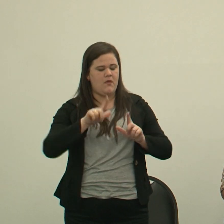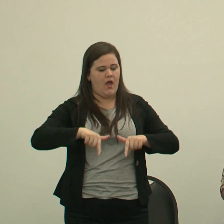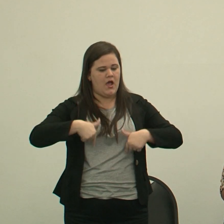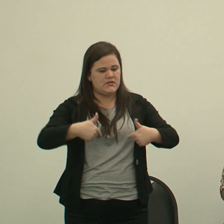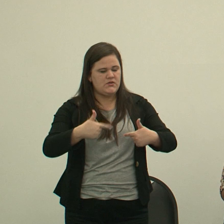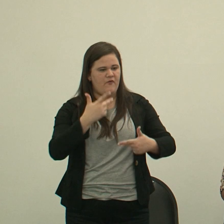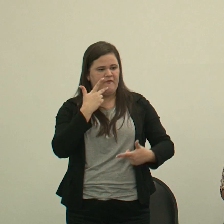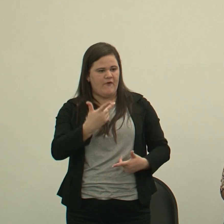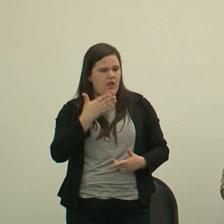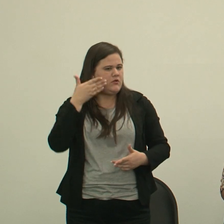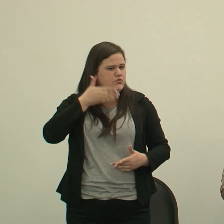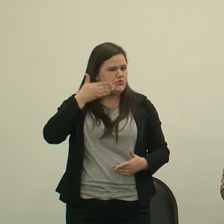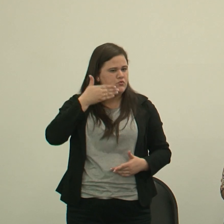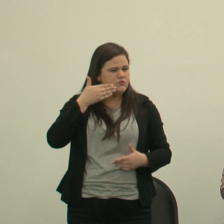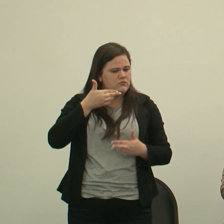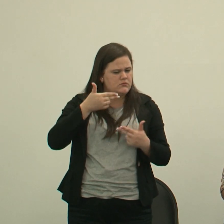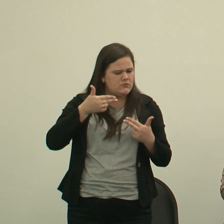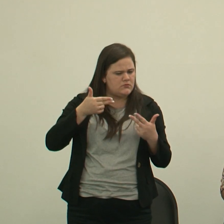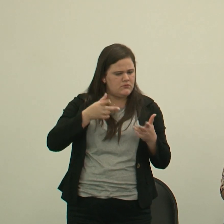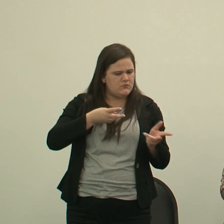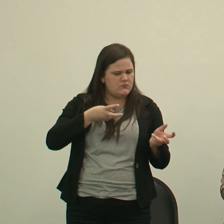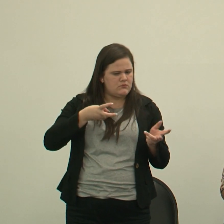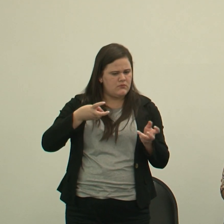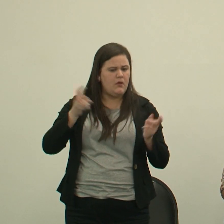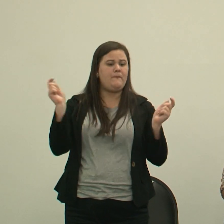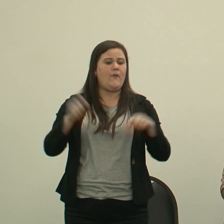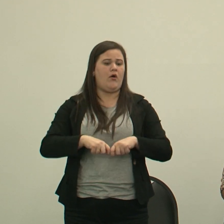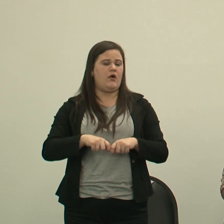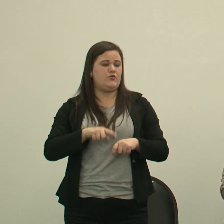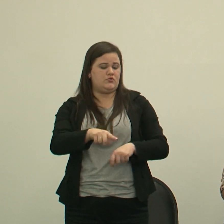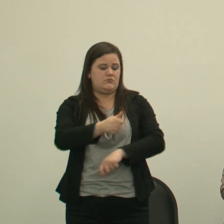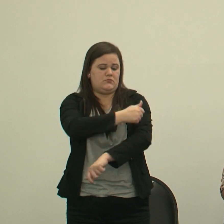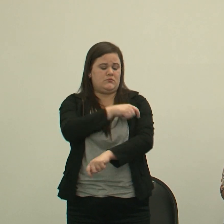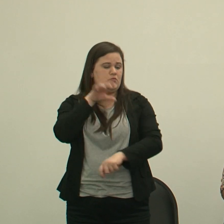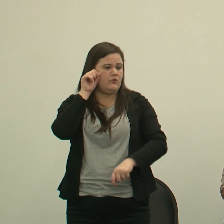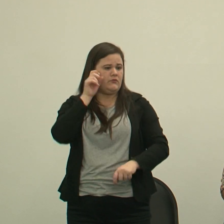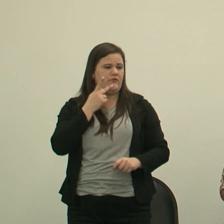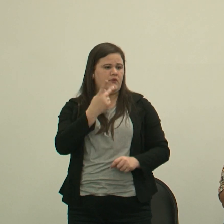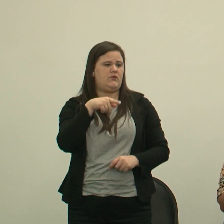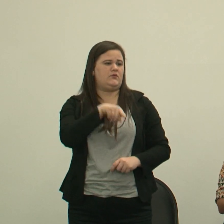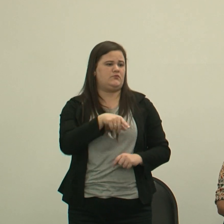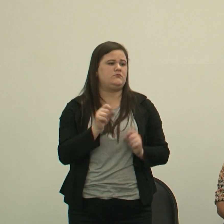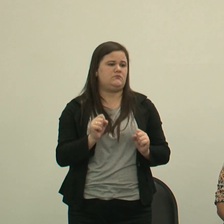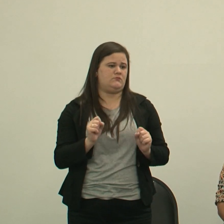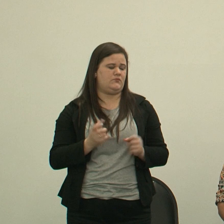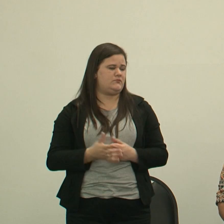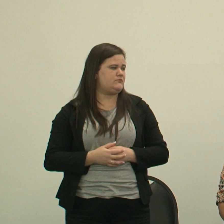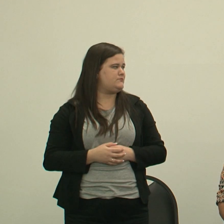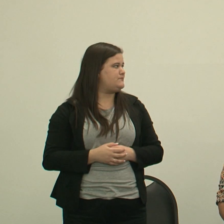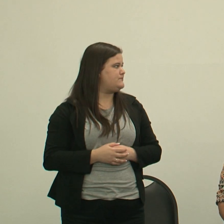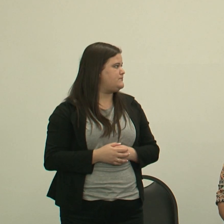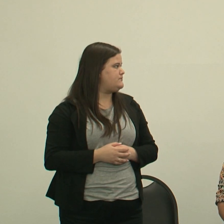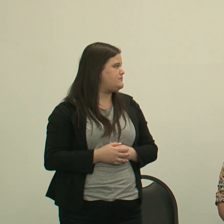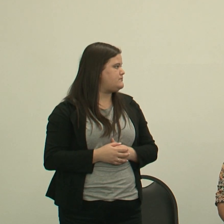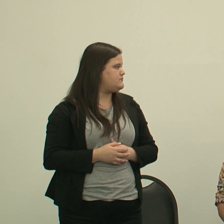também relativizações possíveis de serem ditas por alunos nossos, né, da educação básica.